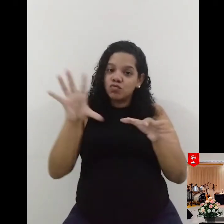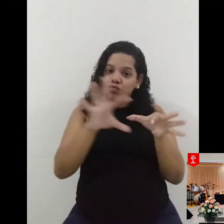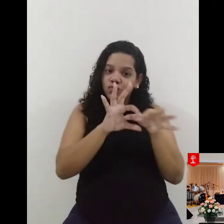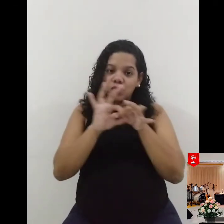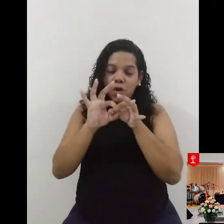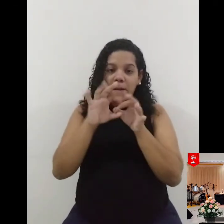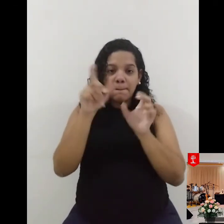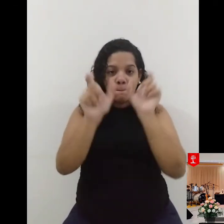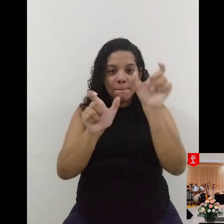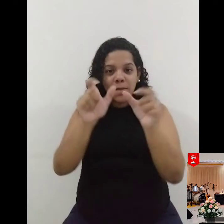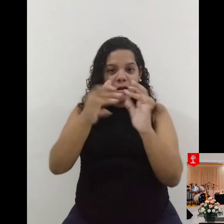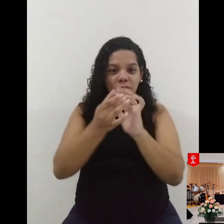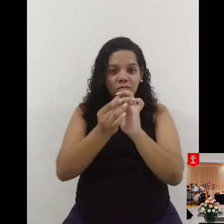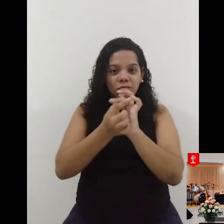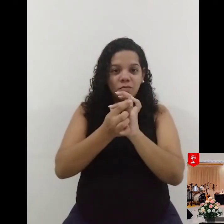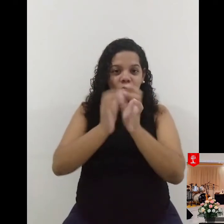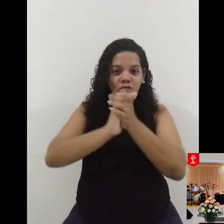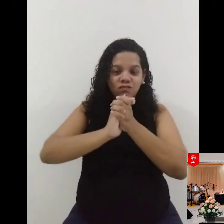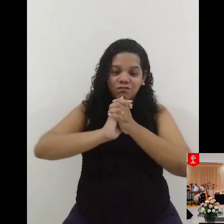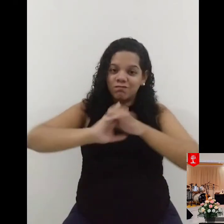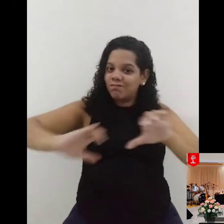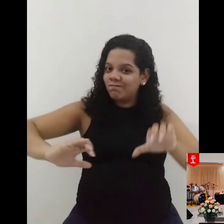Então, por isso os fariseus eram